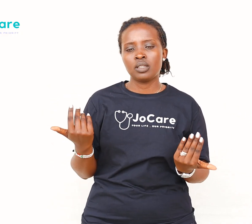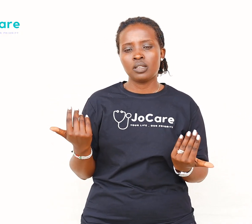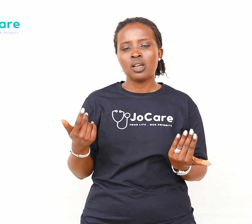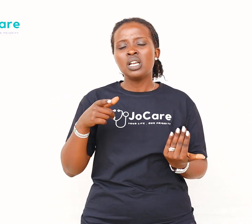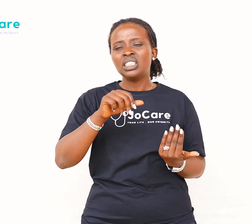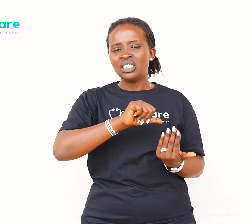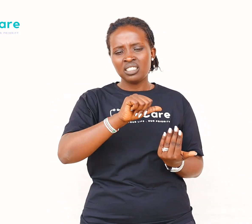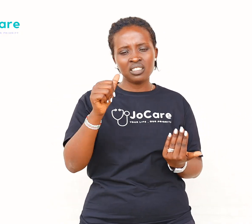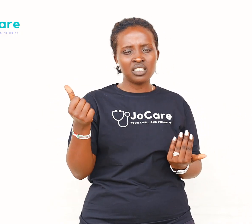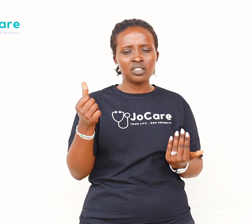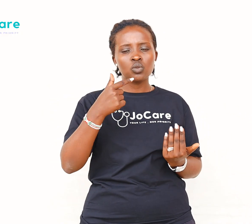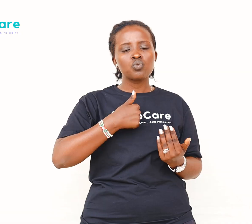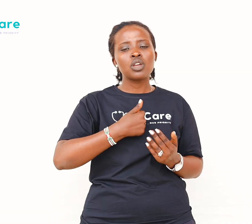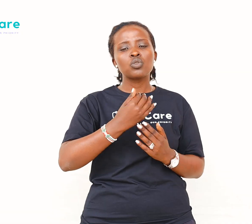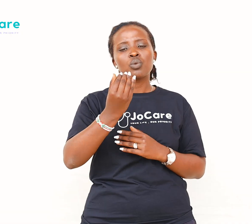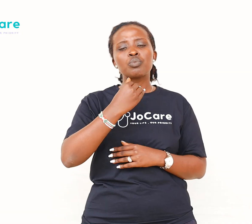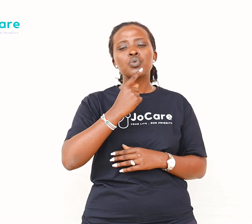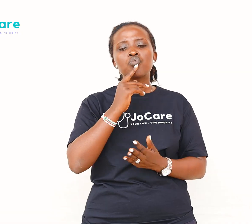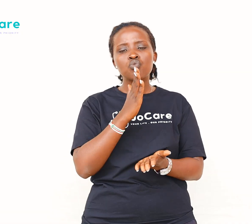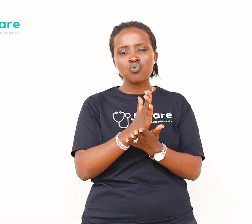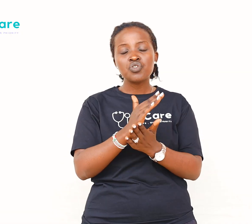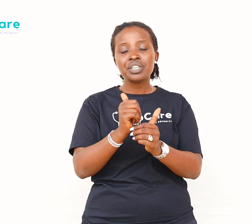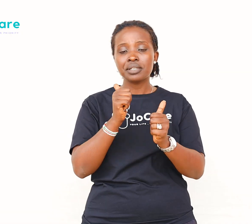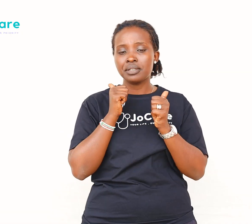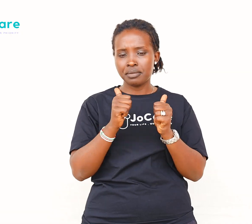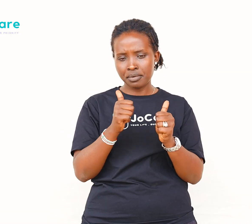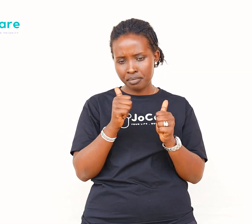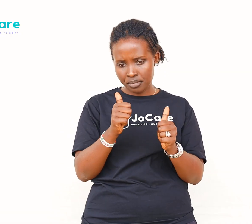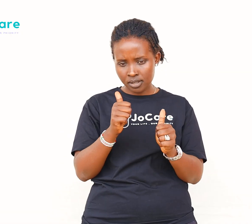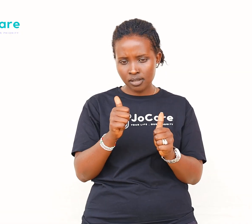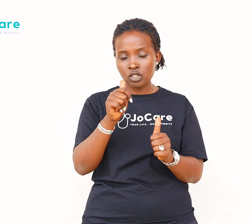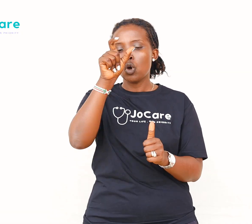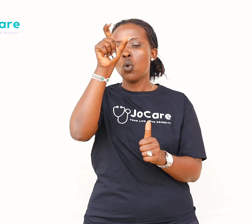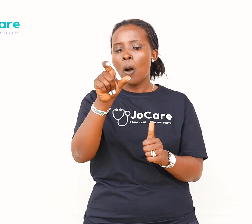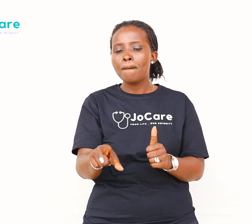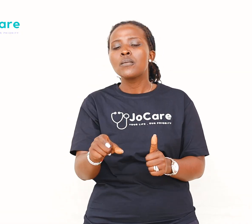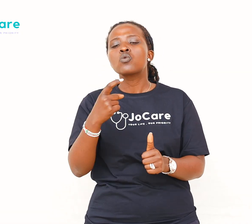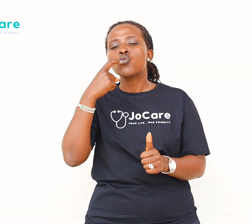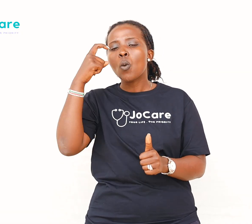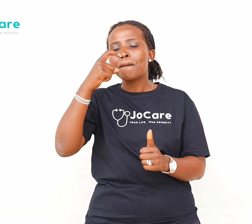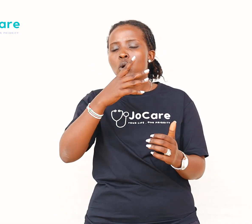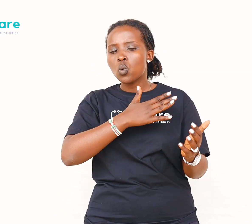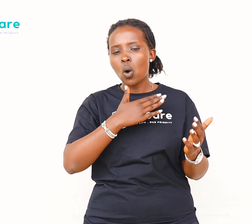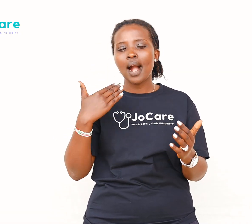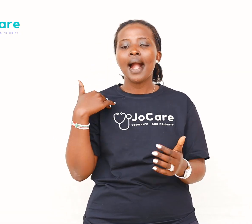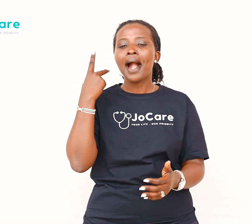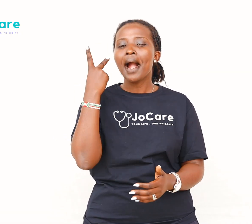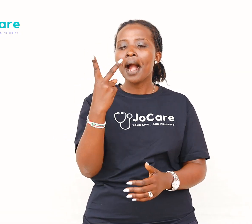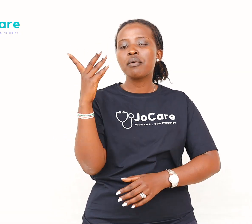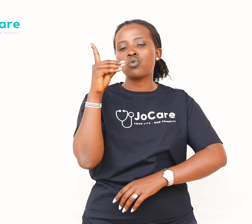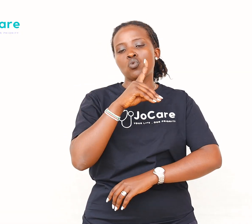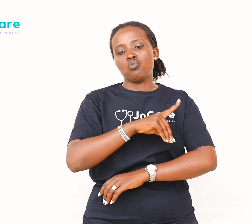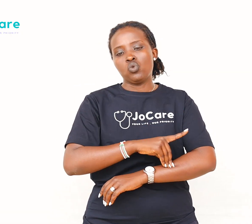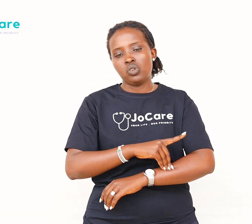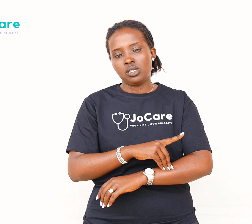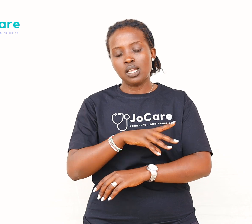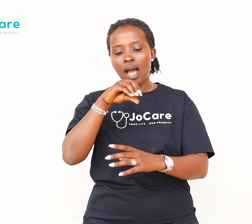ubundi tubwirwa ko cyangwa se ni byiza ko umuntu byibura yakaraba nibura 2 ku munsi. Ari mu mihango.